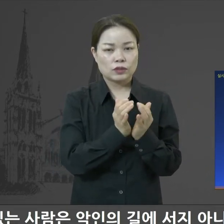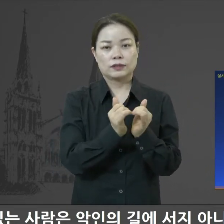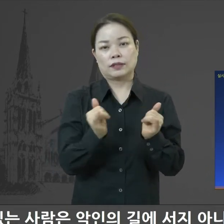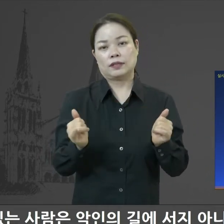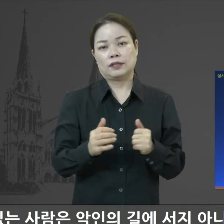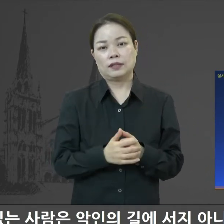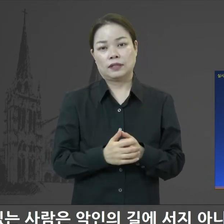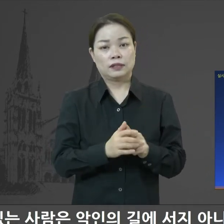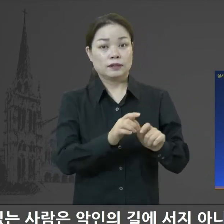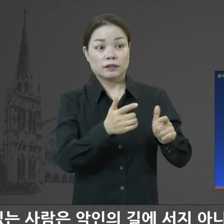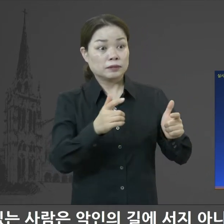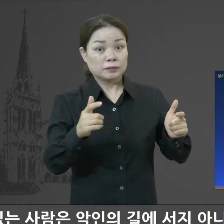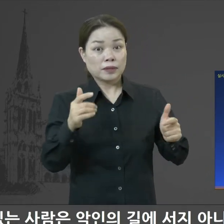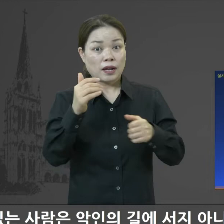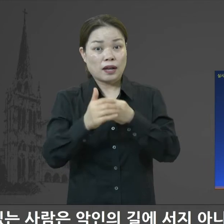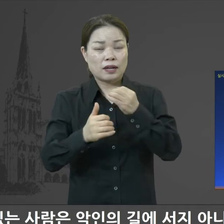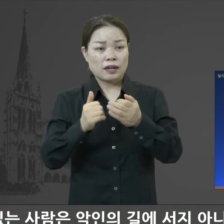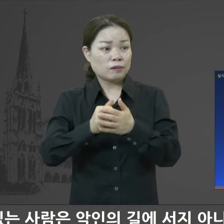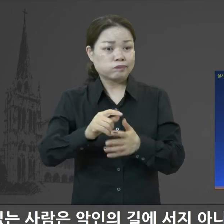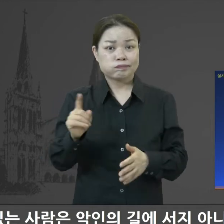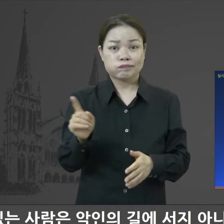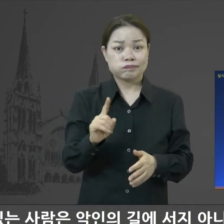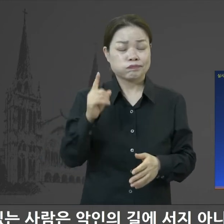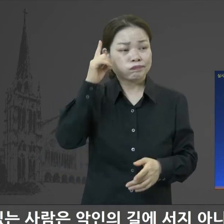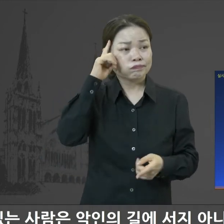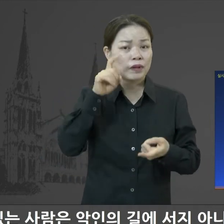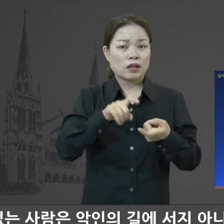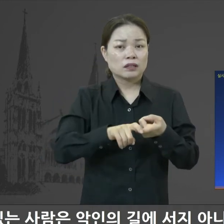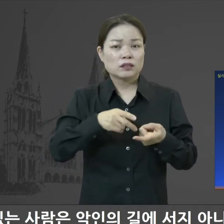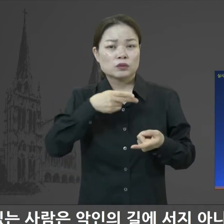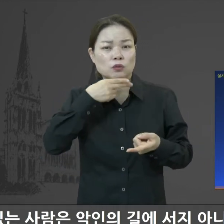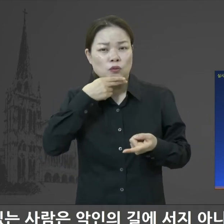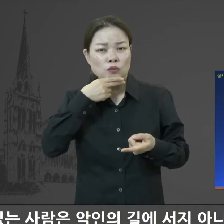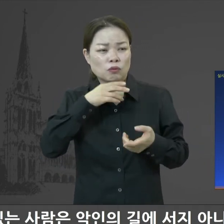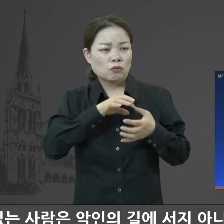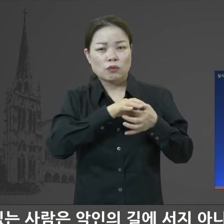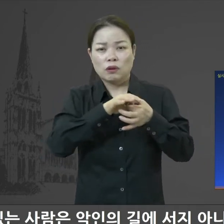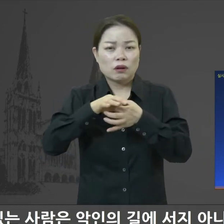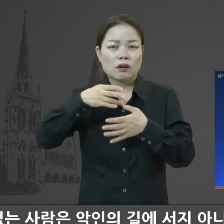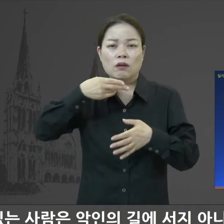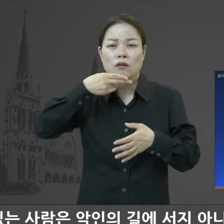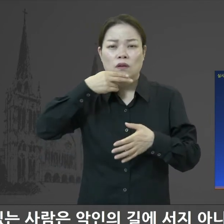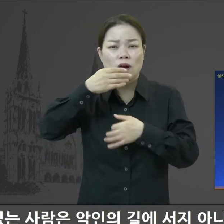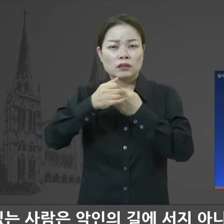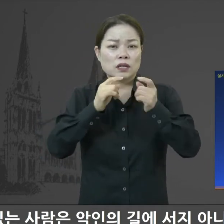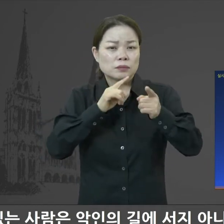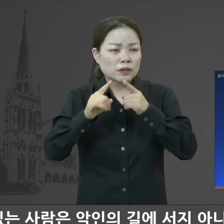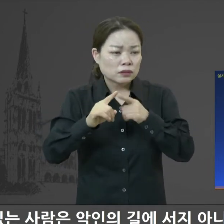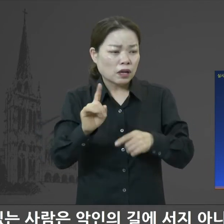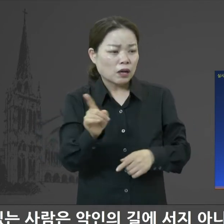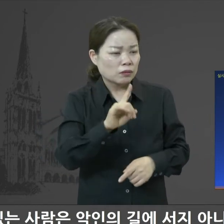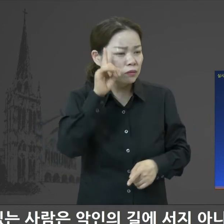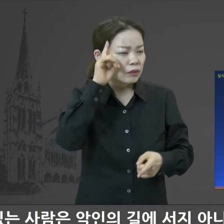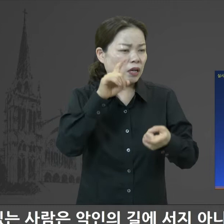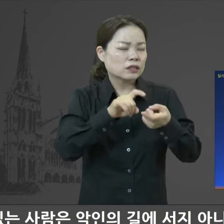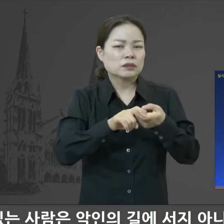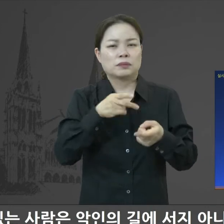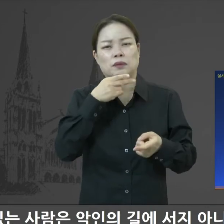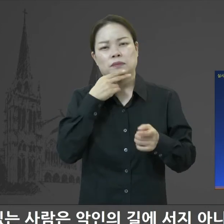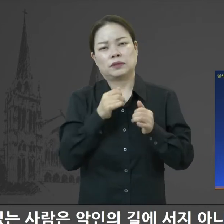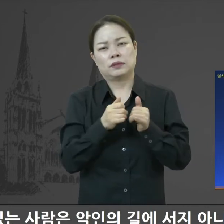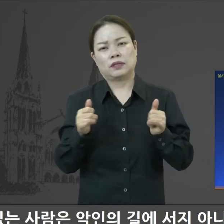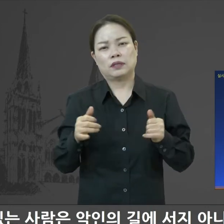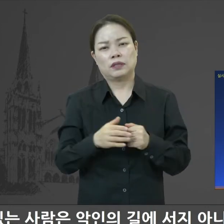있습니다. 이들은 여러분 하나님과 아무런 관심 없고 관련도 없으며 하나님 말씀에 아무런 관심이 없는